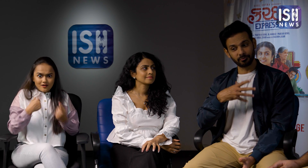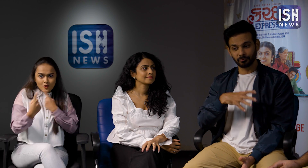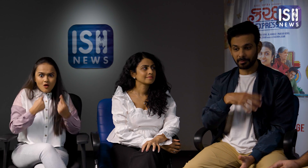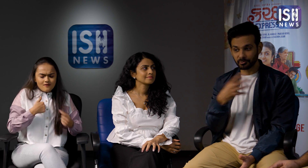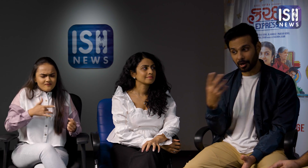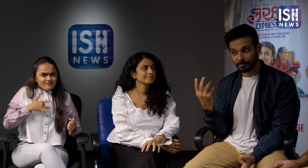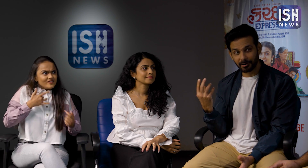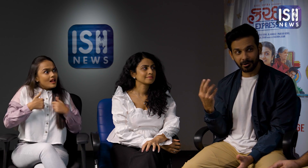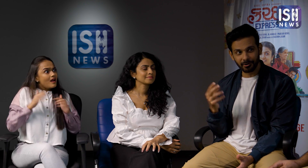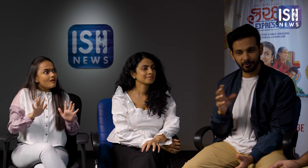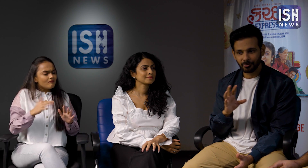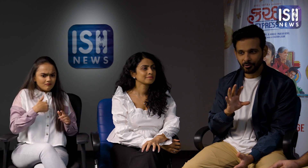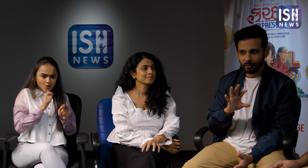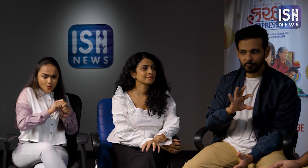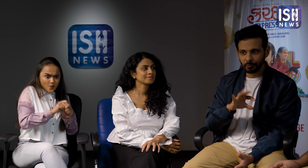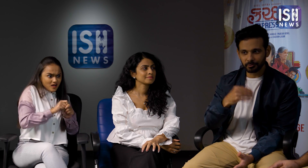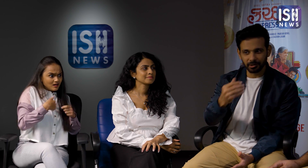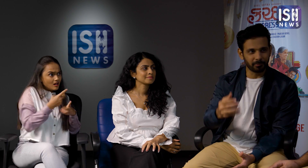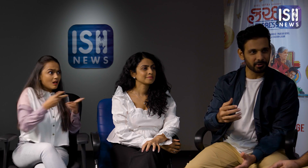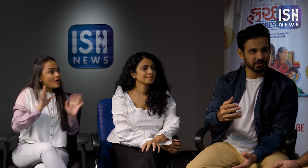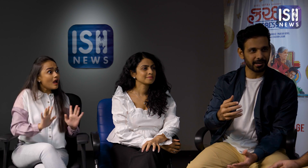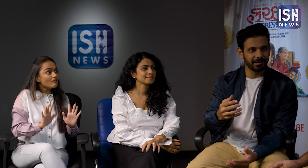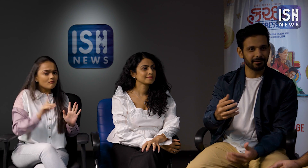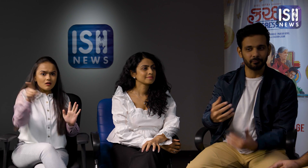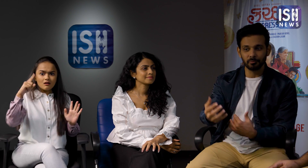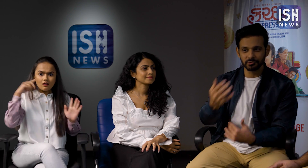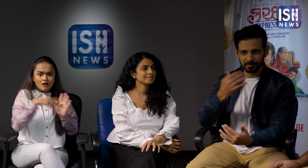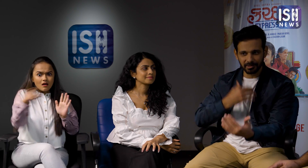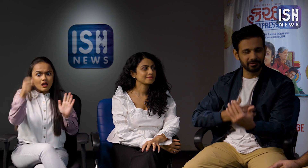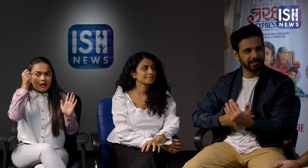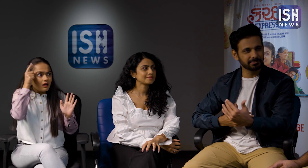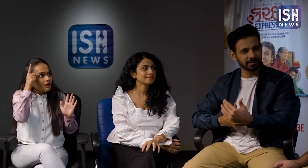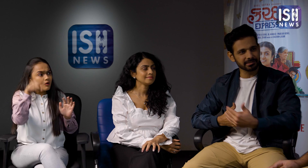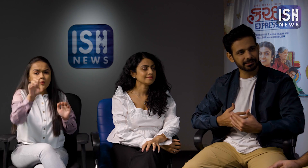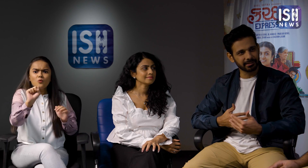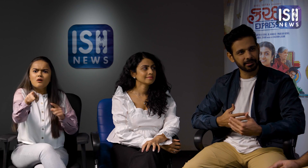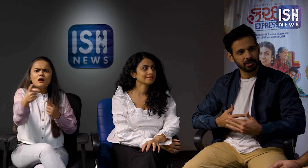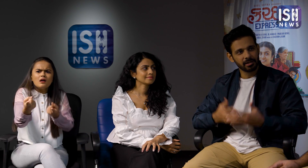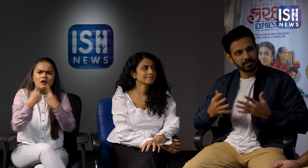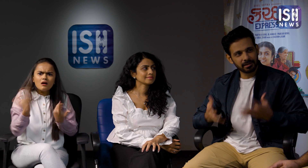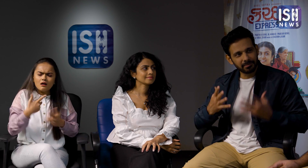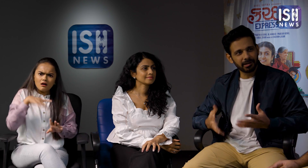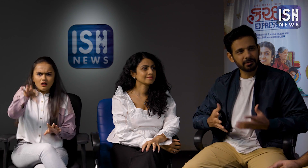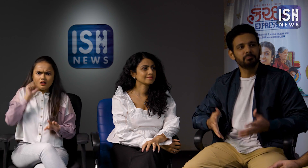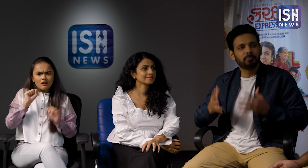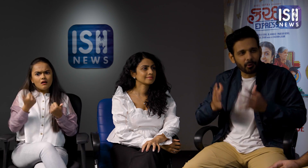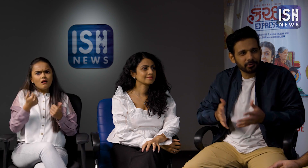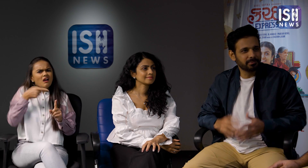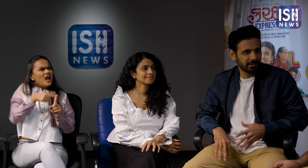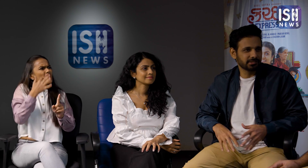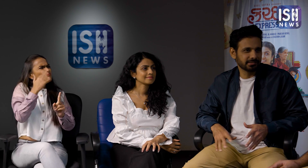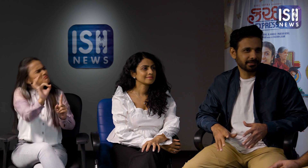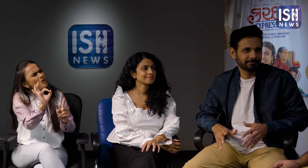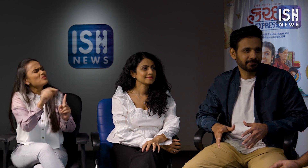रहा हूँ, मैं जो काम कर रहा हूँ, वो उन तक पहुँच रहा है, वो मुझे अपने फीलिंग्स बता सकते हैं। ये मेरे लिए